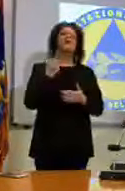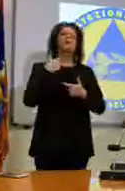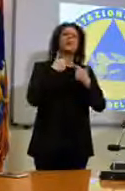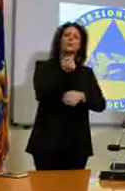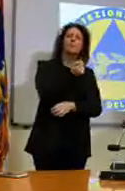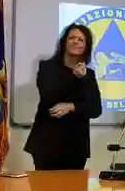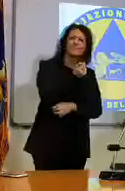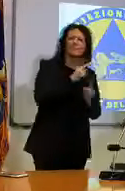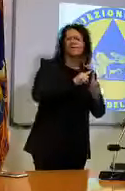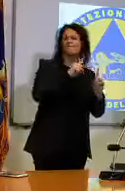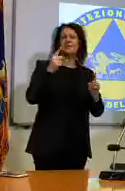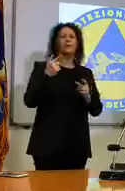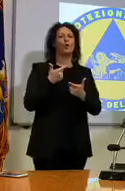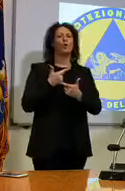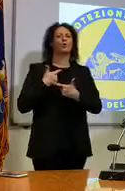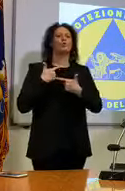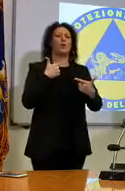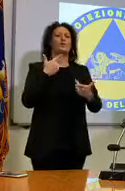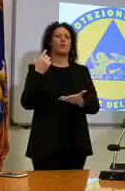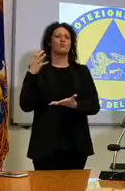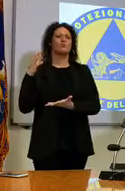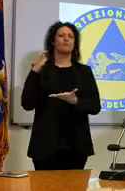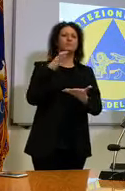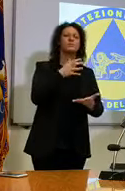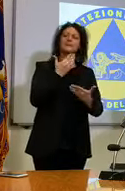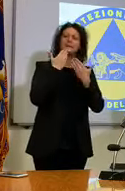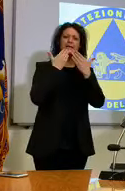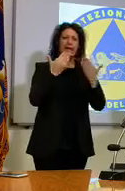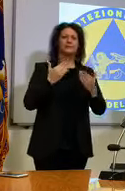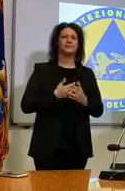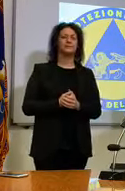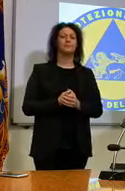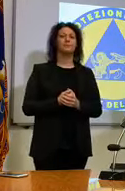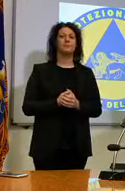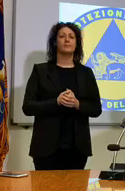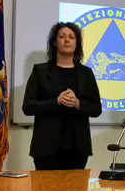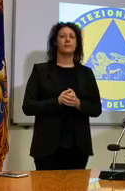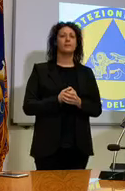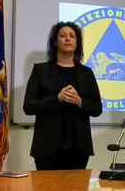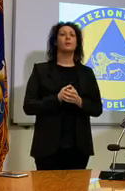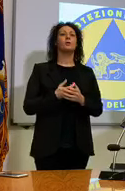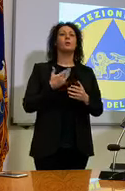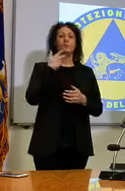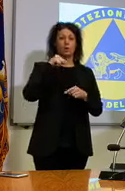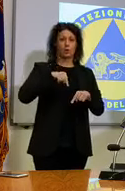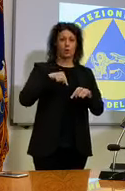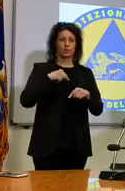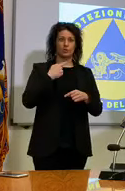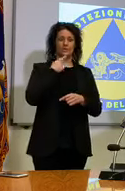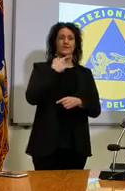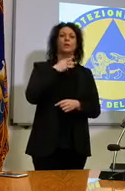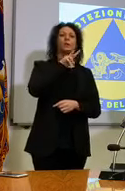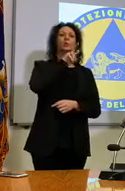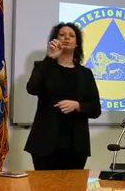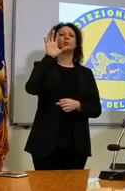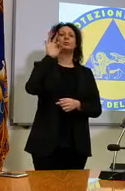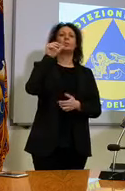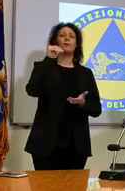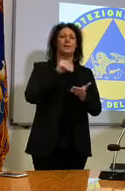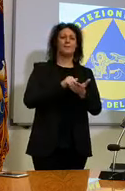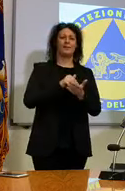piccoli, ieri ho ricordato fino ai 300.000 euro, oggi voglio ricordare quelli di 250.000 euro, il consorzio per